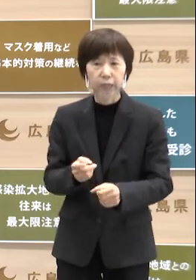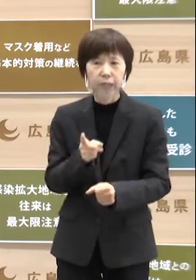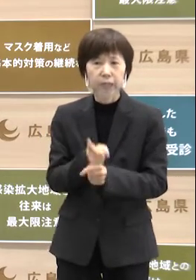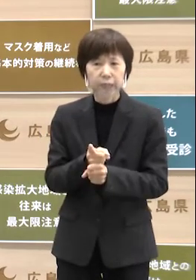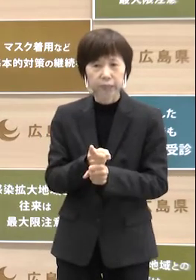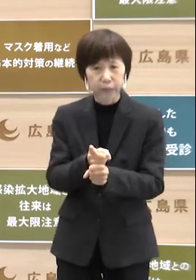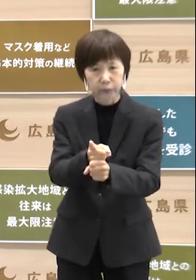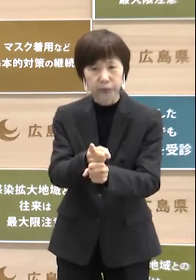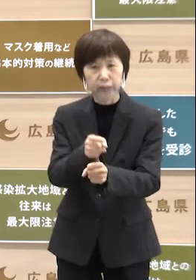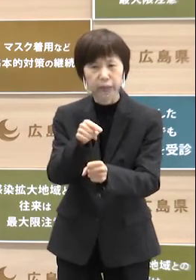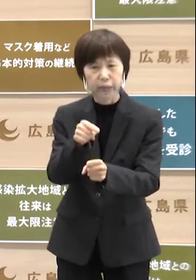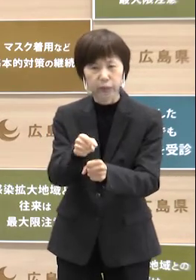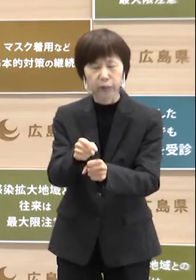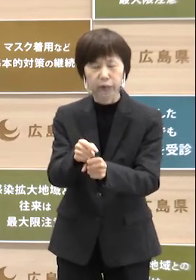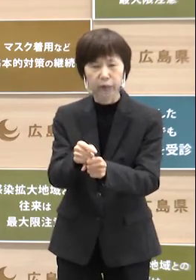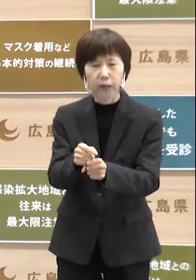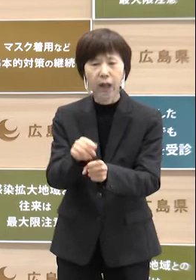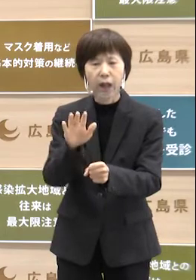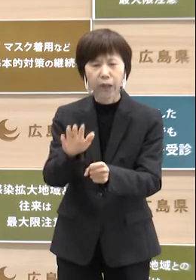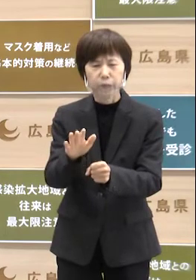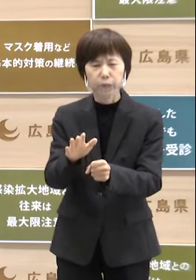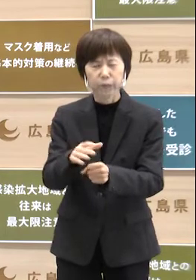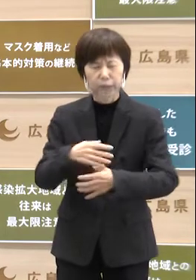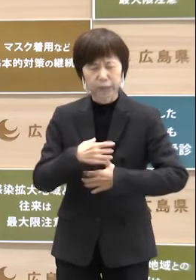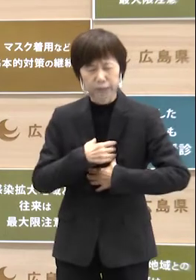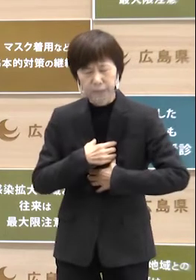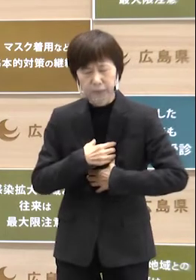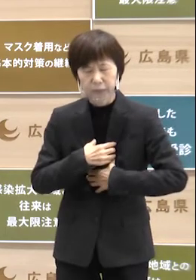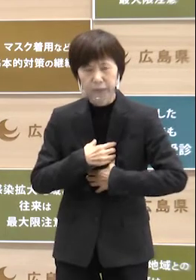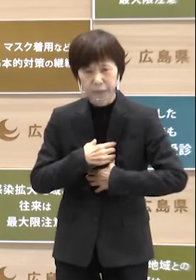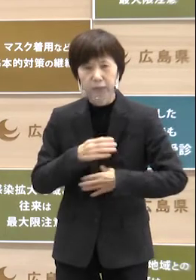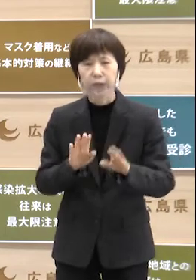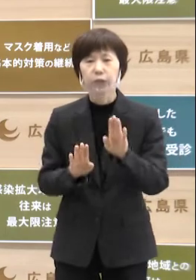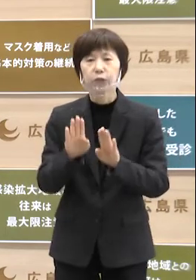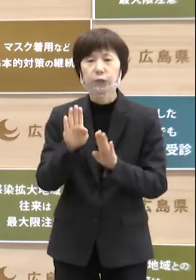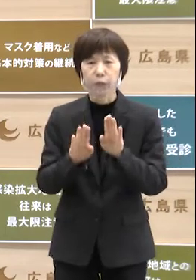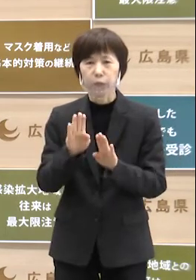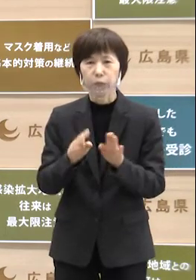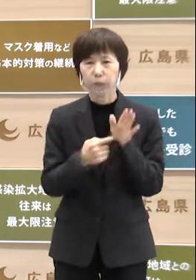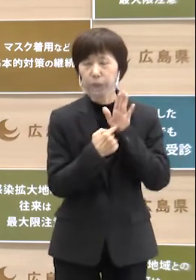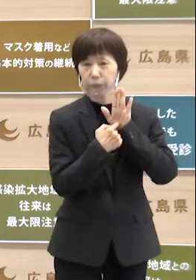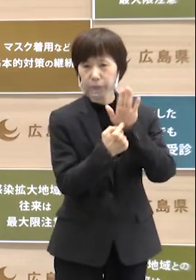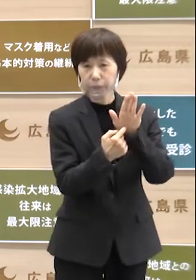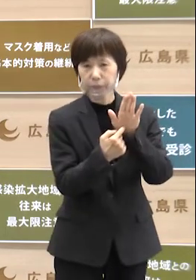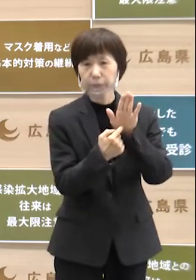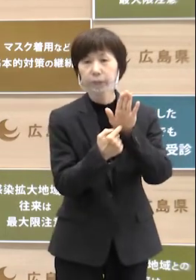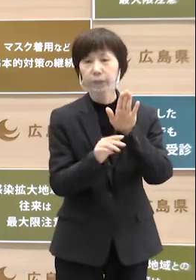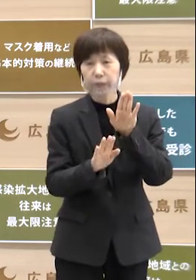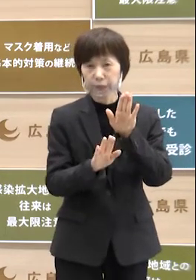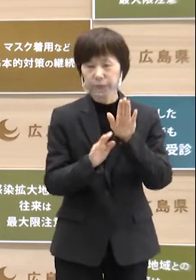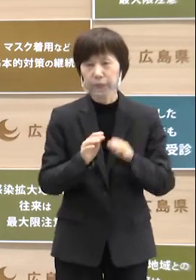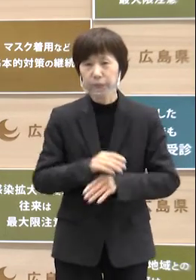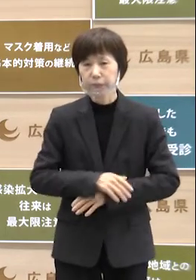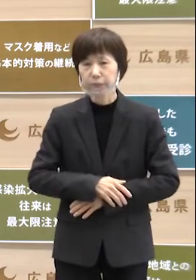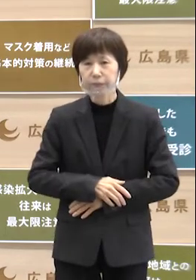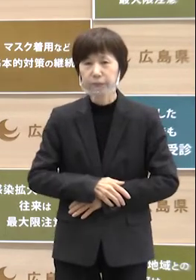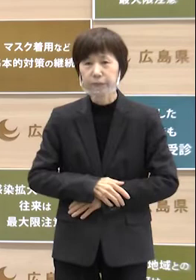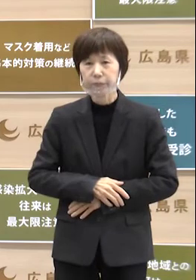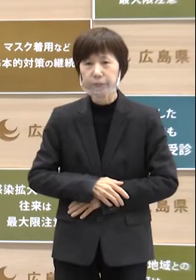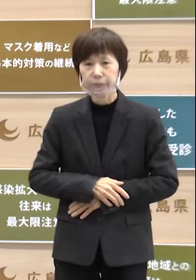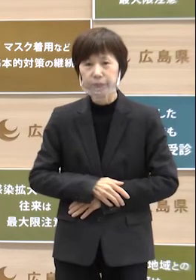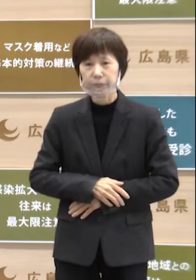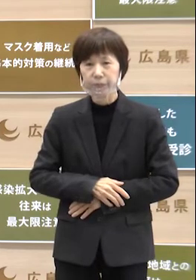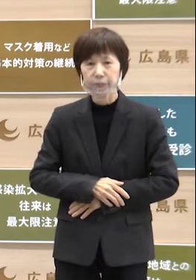ものがやはり大きな脅威であるということが現実として突きつけられているというふうに感じていますので